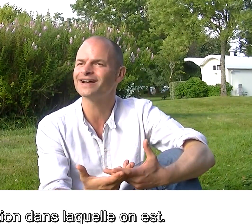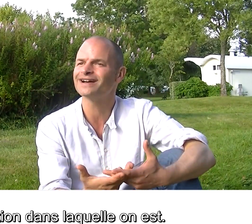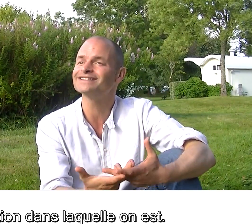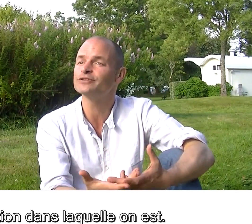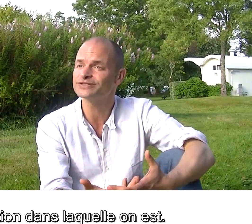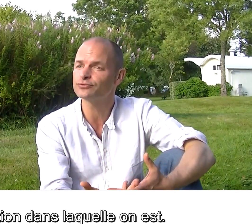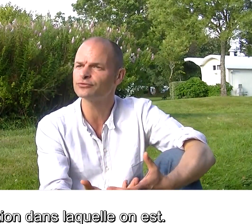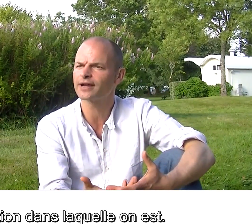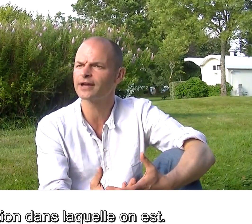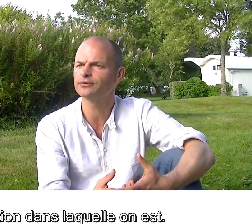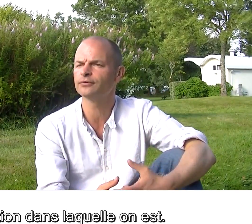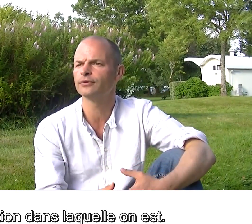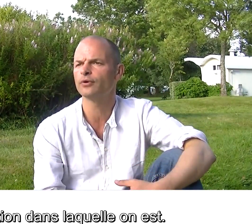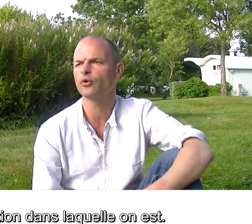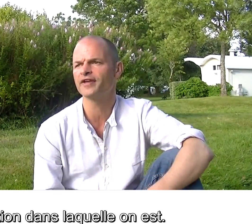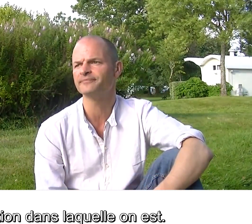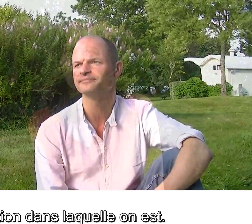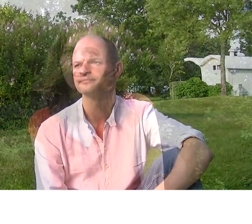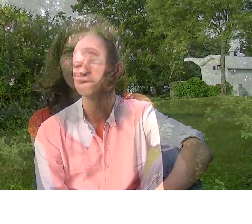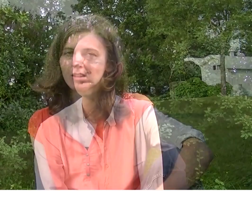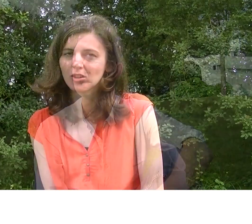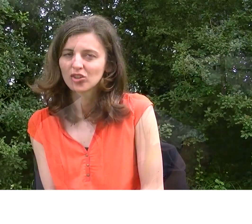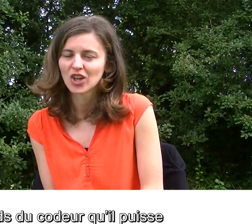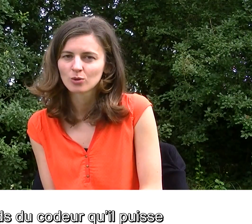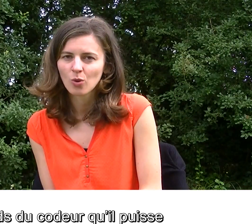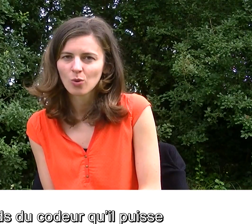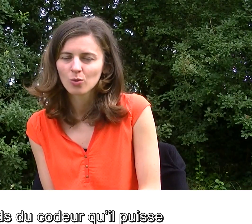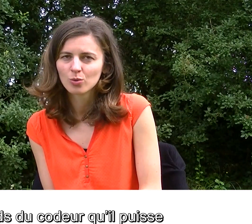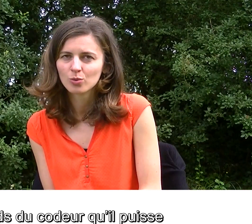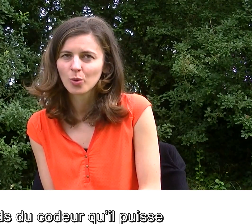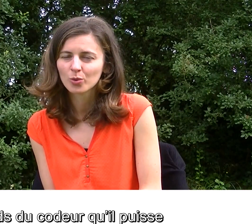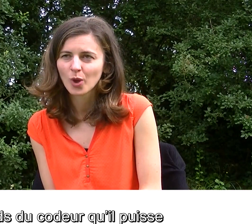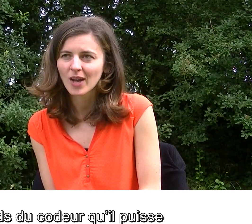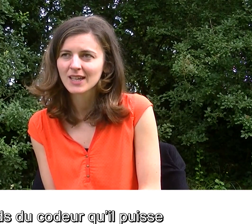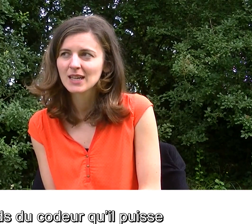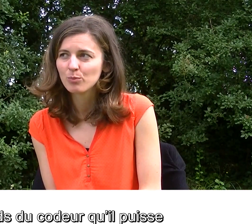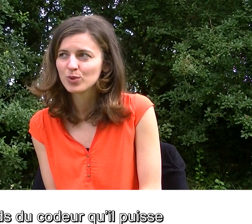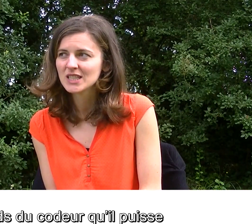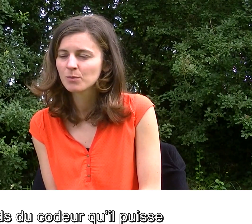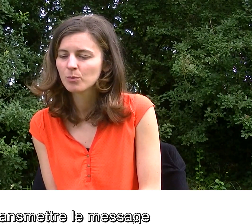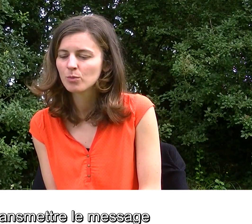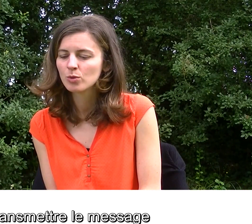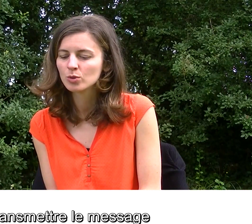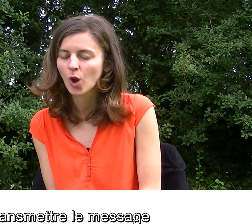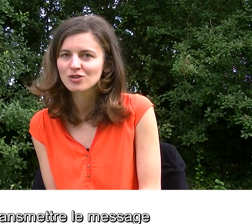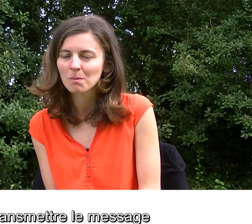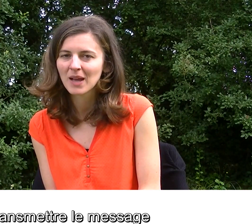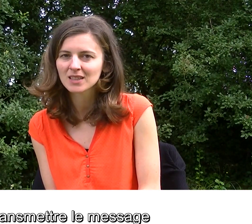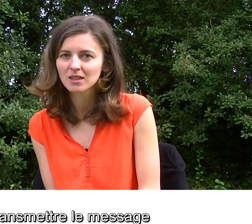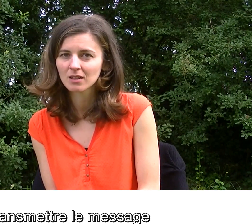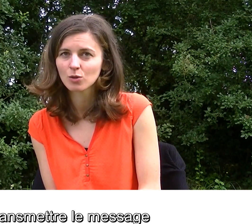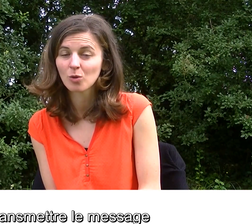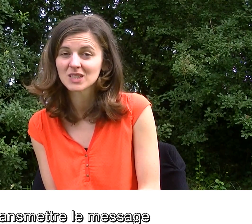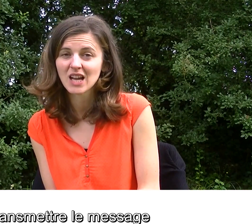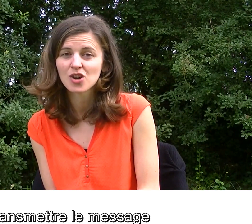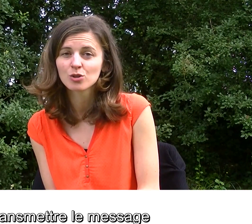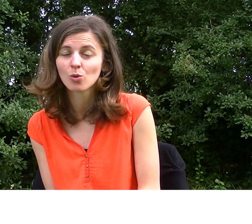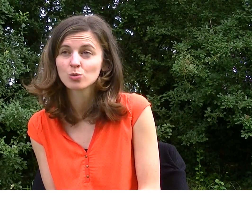la situation dans laquelle on est. J'attends du codeur qu'il puisse me transmettre le message dans